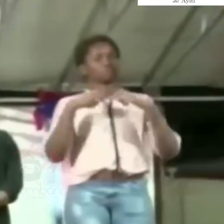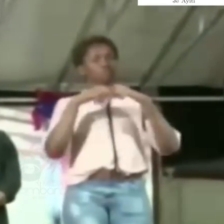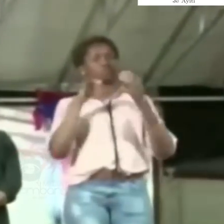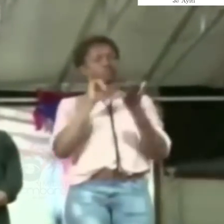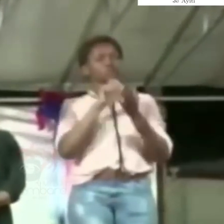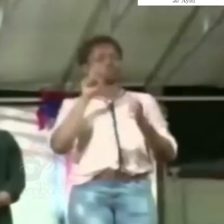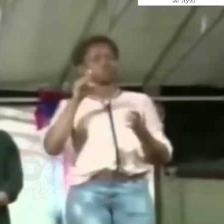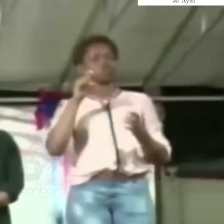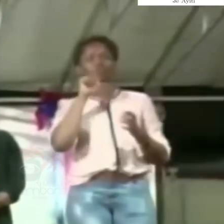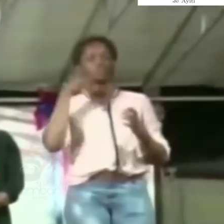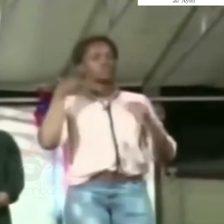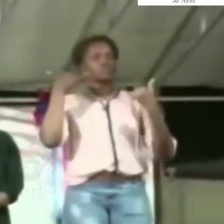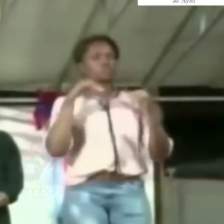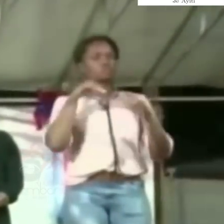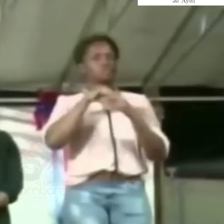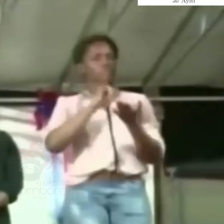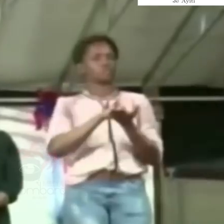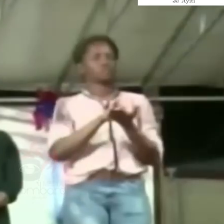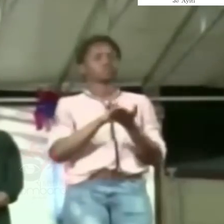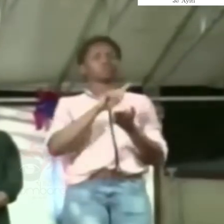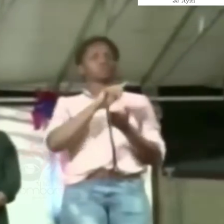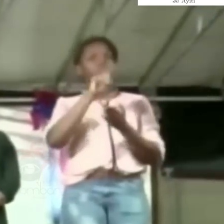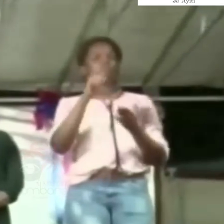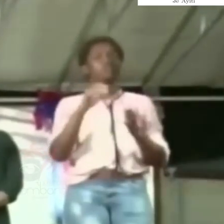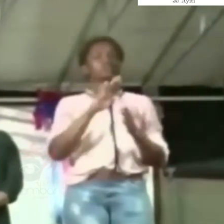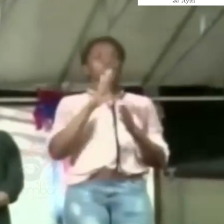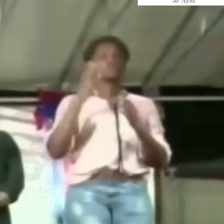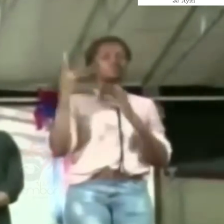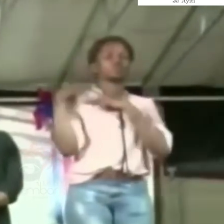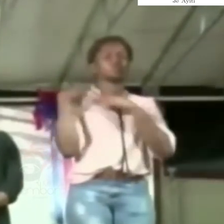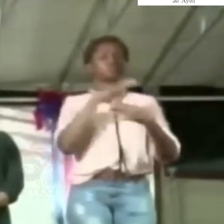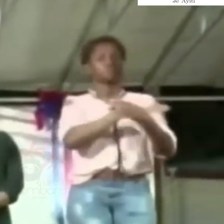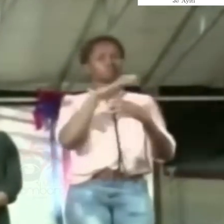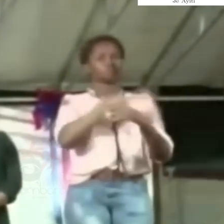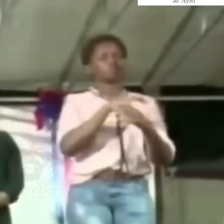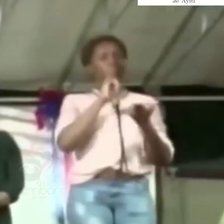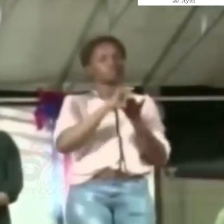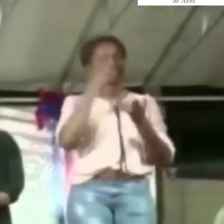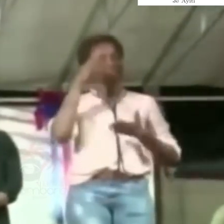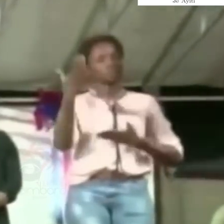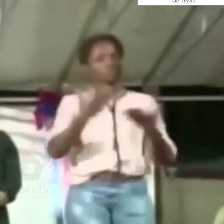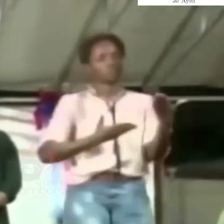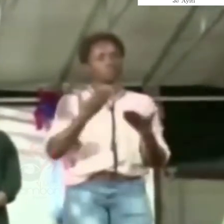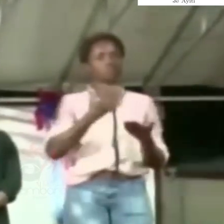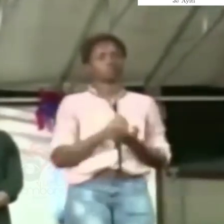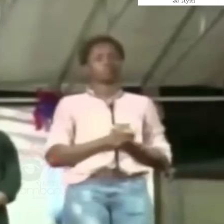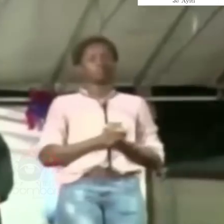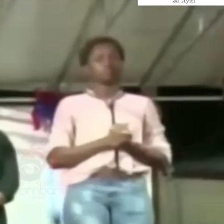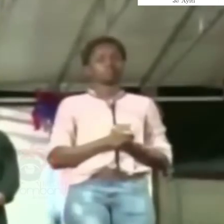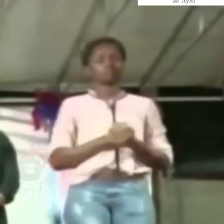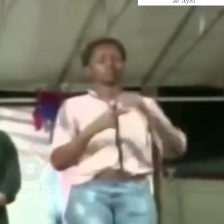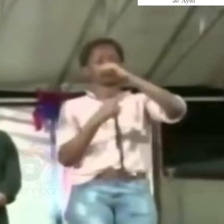liée. Pas de jouer dans ça. L'homme met pouvoir, il faut exigence. Ou même c'est pour sa ville. Tant que vous avez